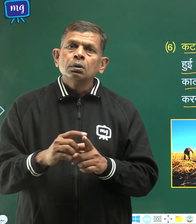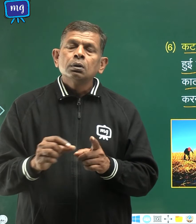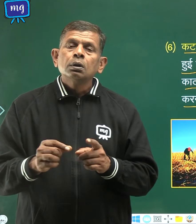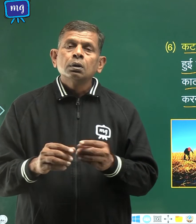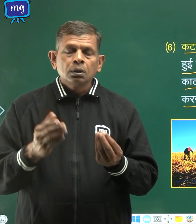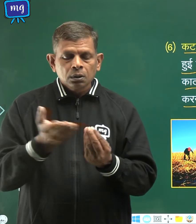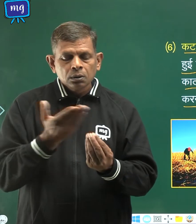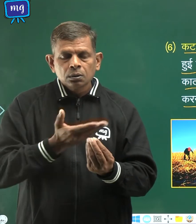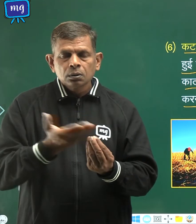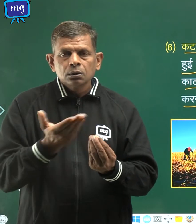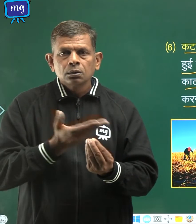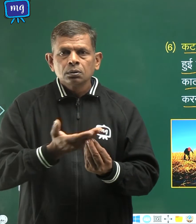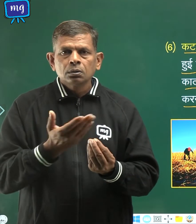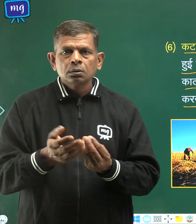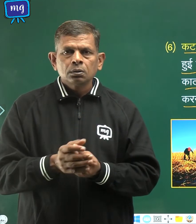थ्रेशिंग कहलाता है।